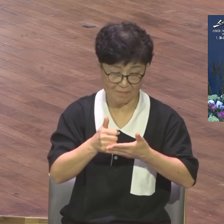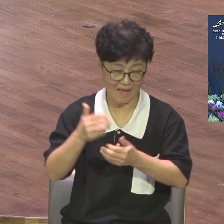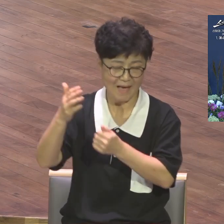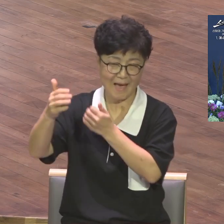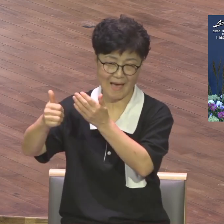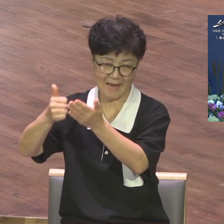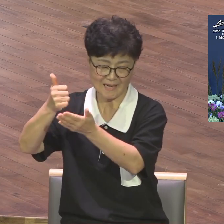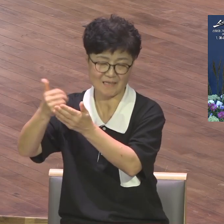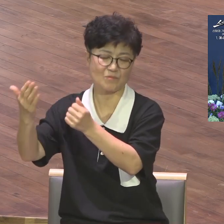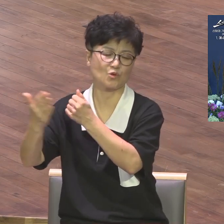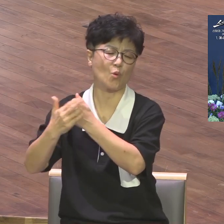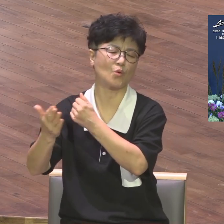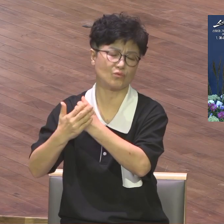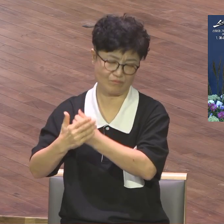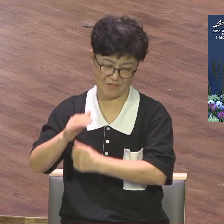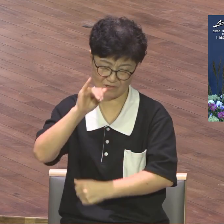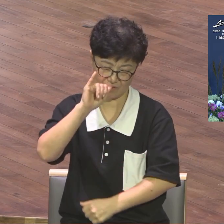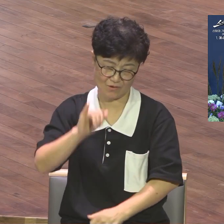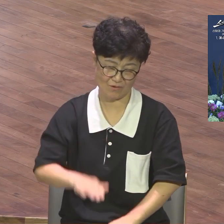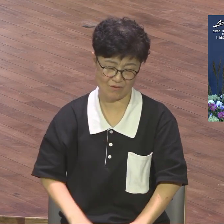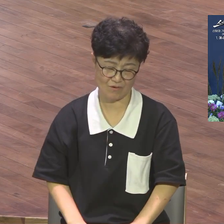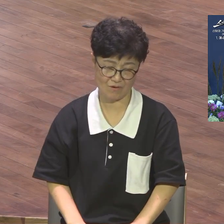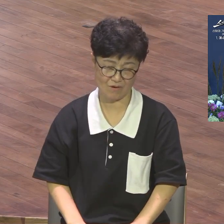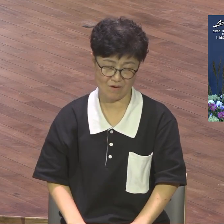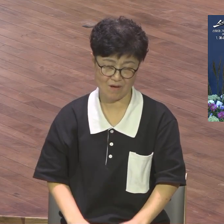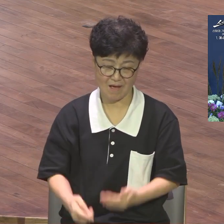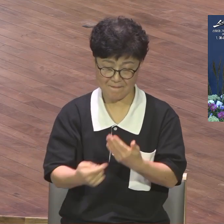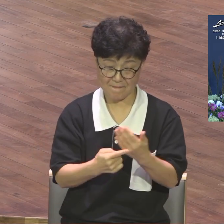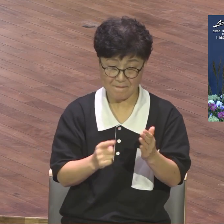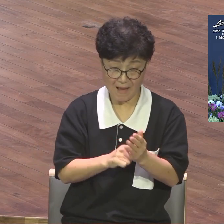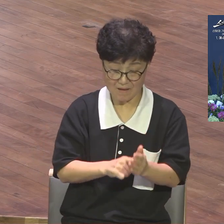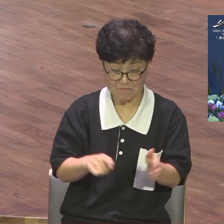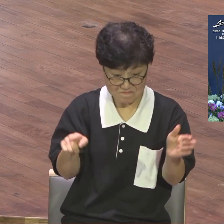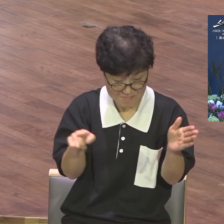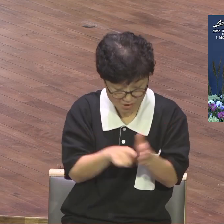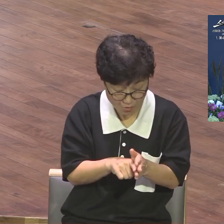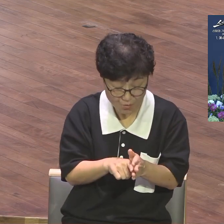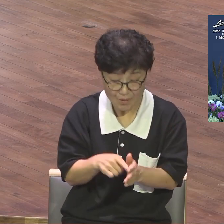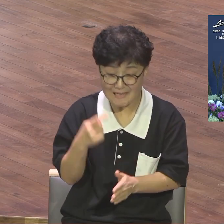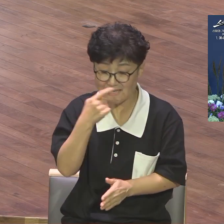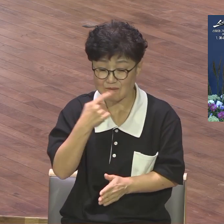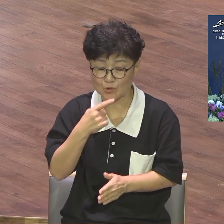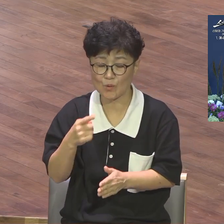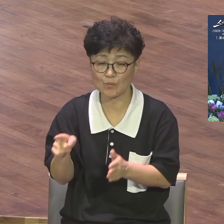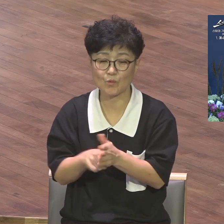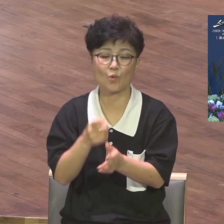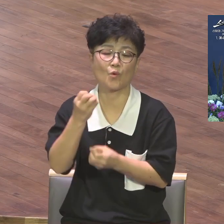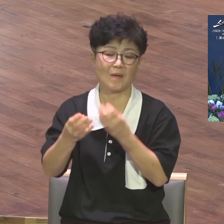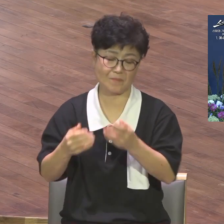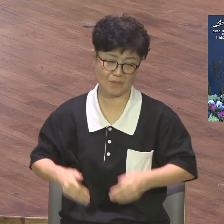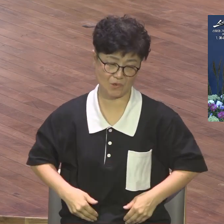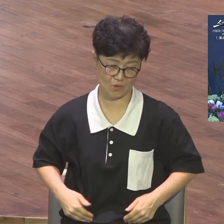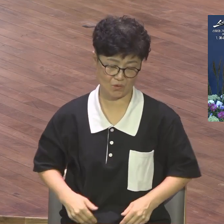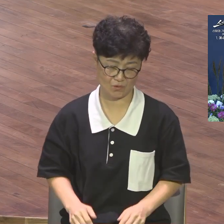하게 하시는 것입니다. 마음으로 믿고 입으로 시인하는 행위 자체가 내가 하고 싶어도 안 되는 겁니다.